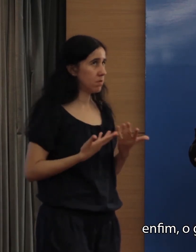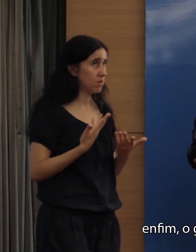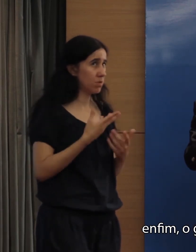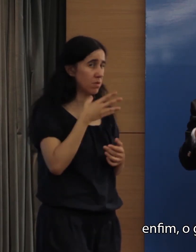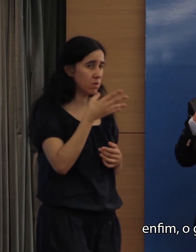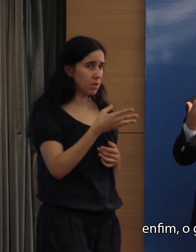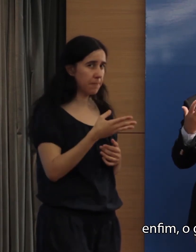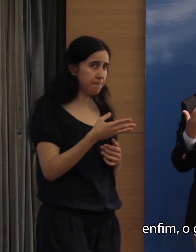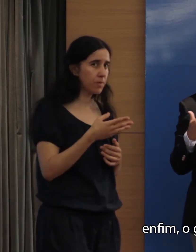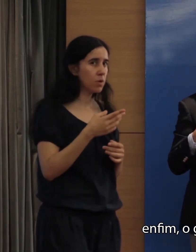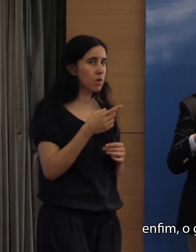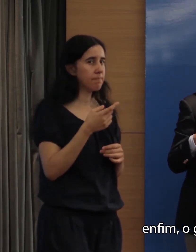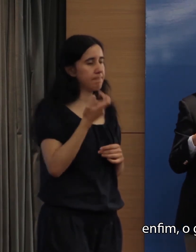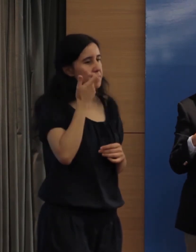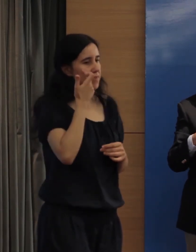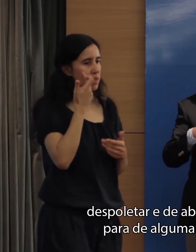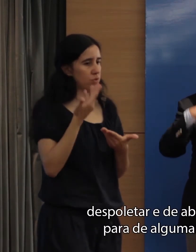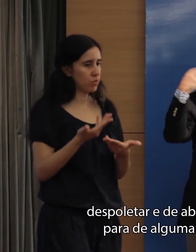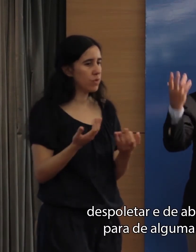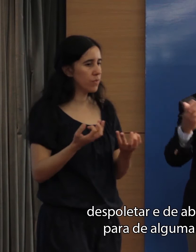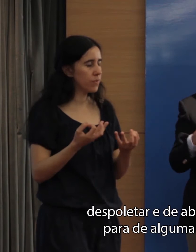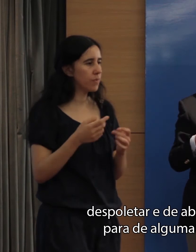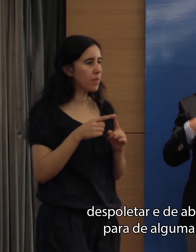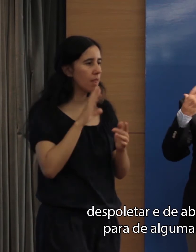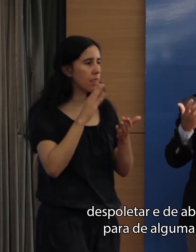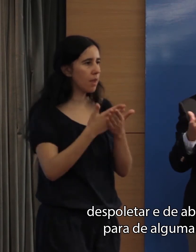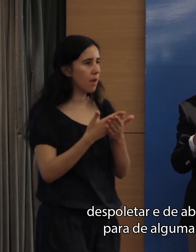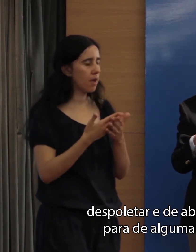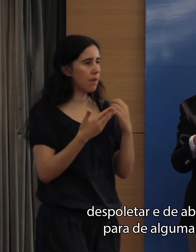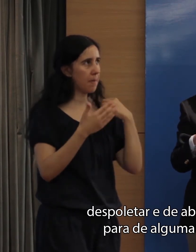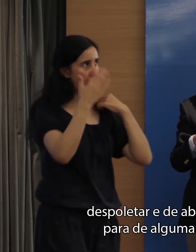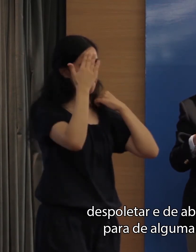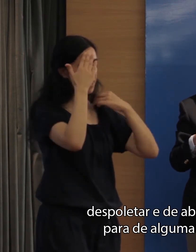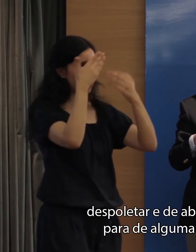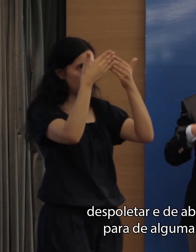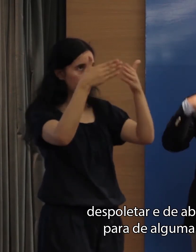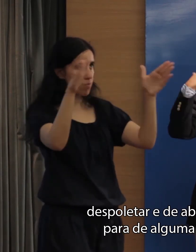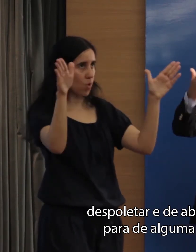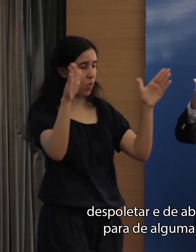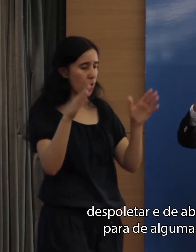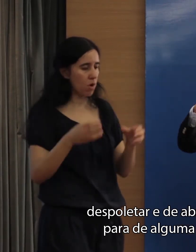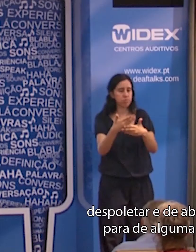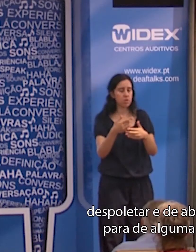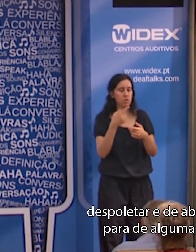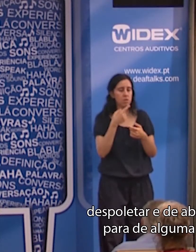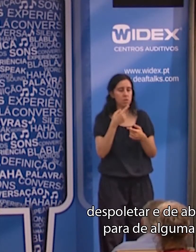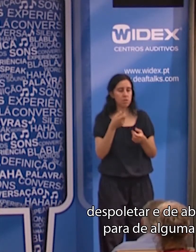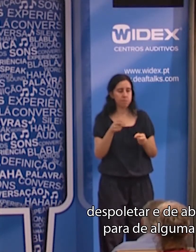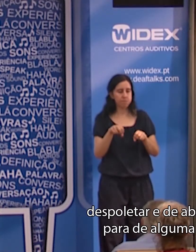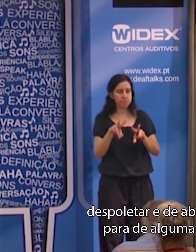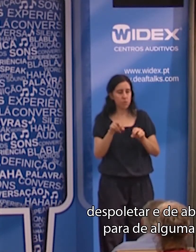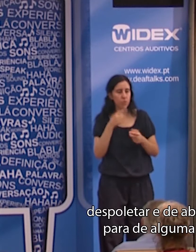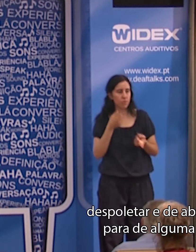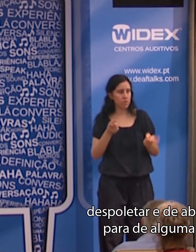enfim, o grande privilégio de despoltar e de abrir as mentes para renovação, para, de